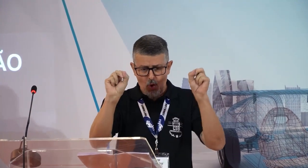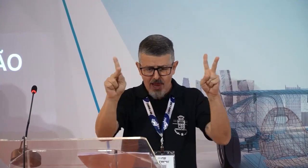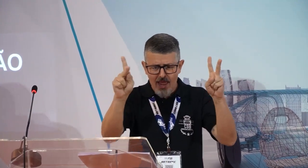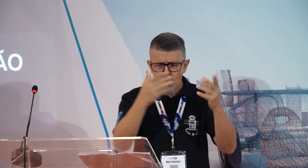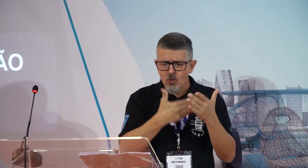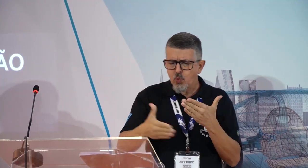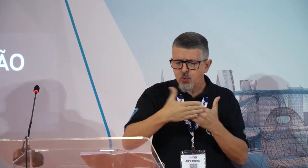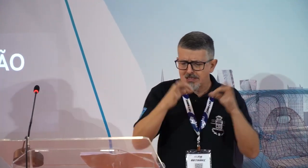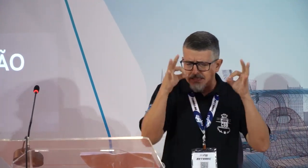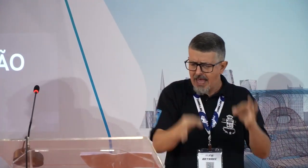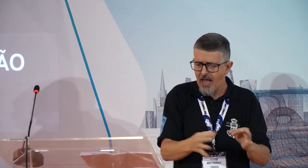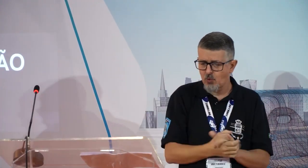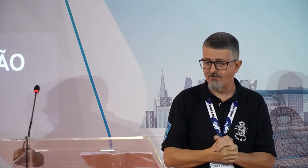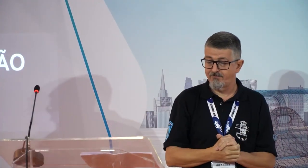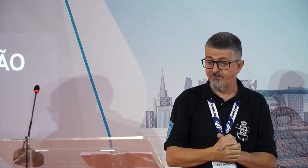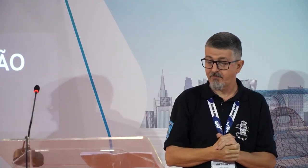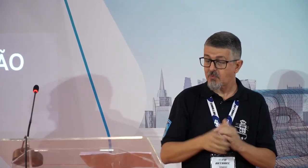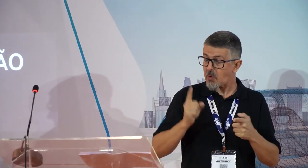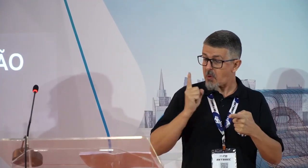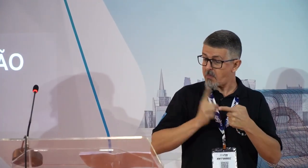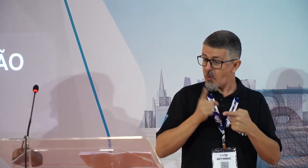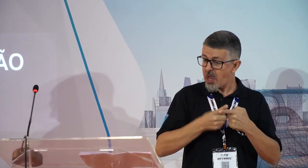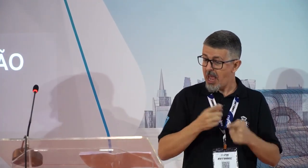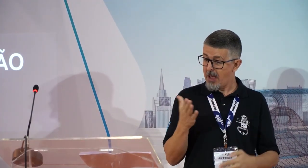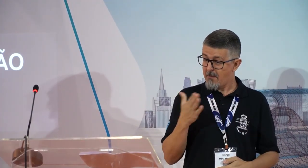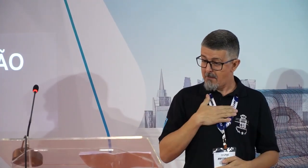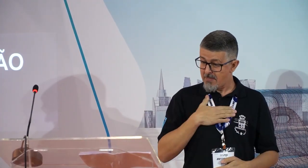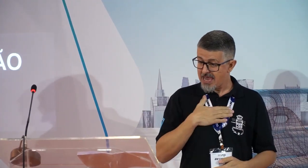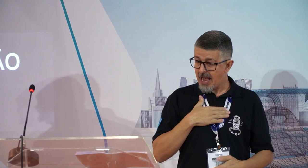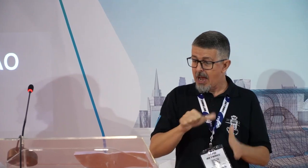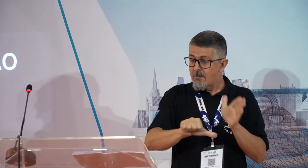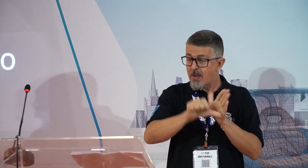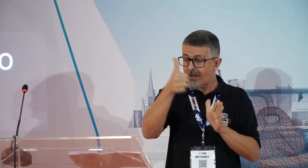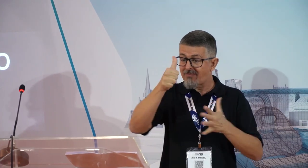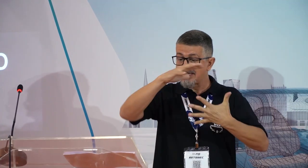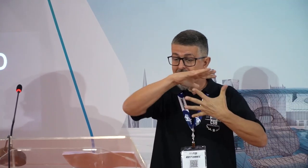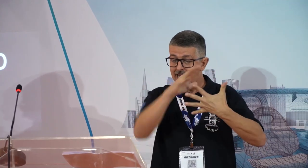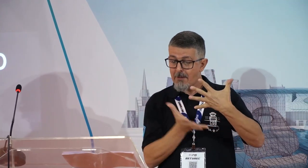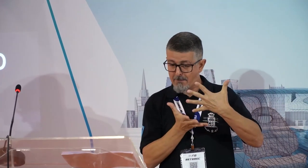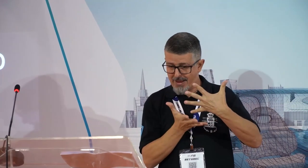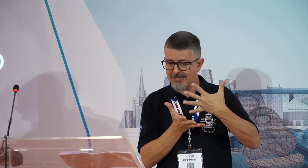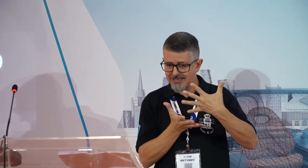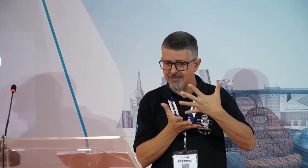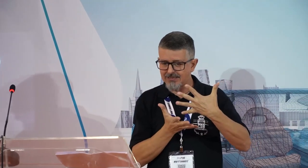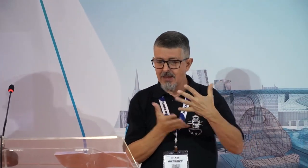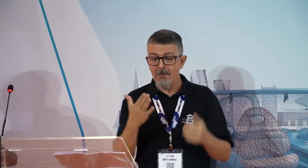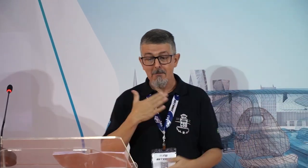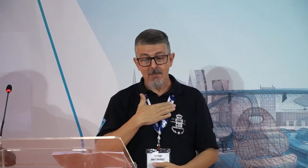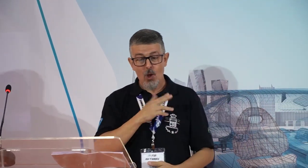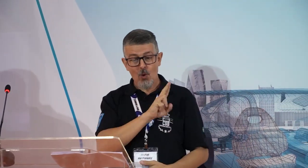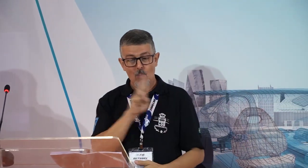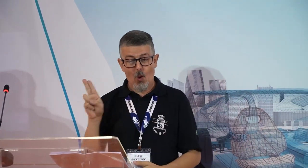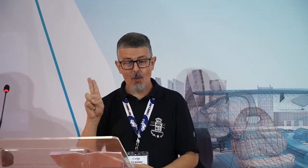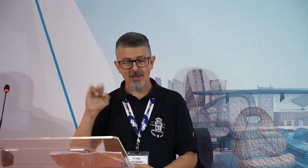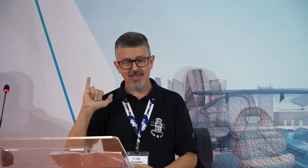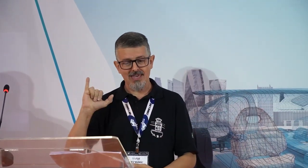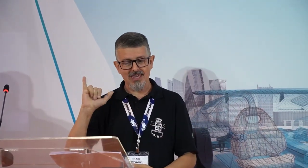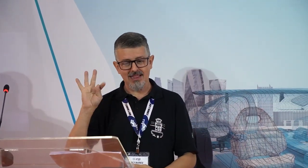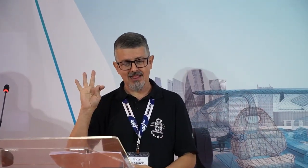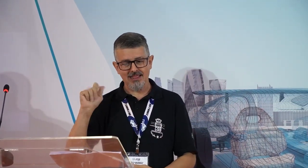Ela não ouve nada, mas tá tudo certo. Porque a minha primeira língua é a Libras. Meu nome